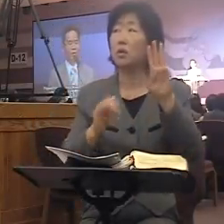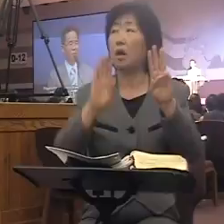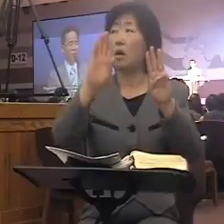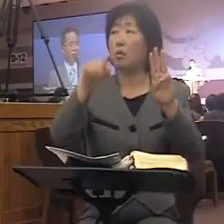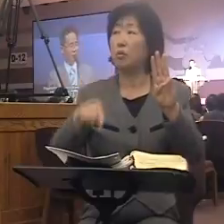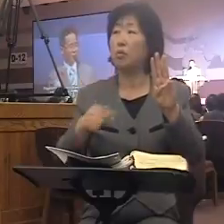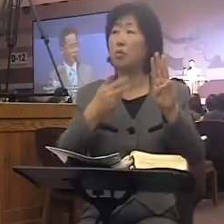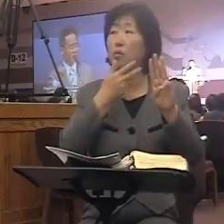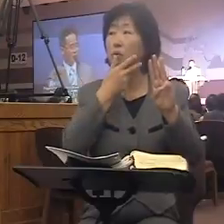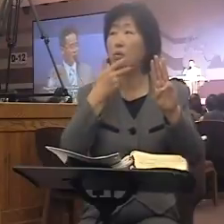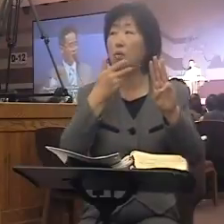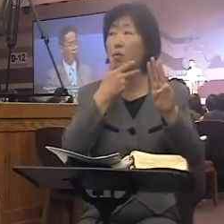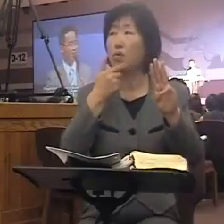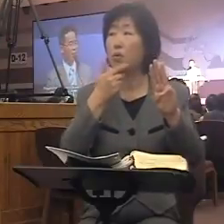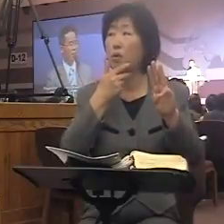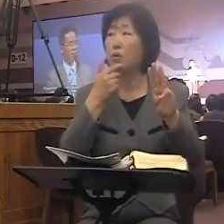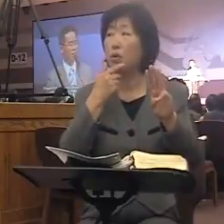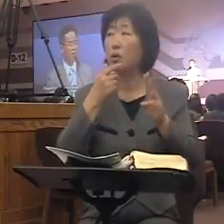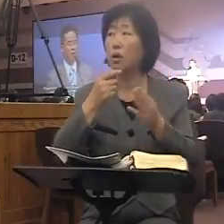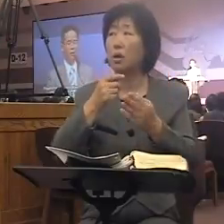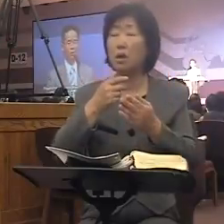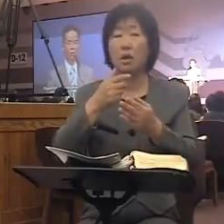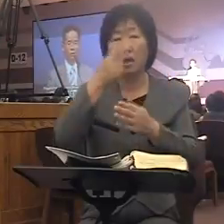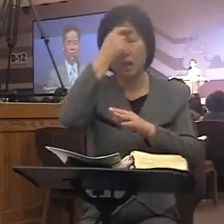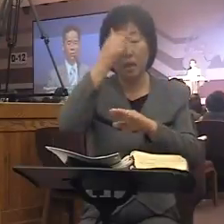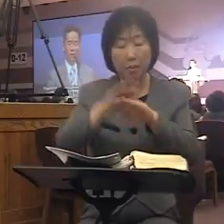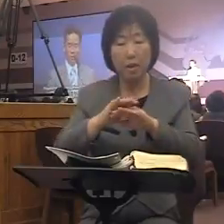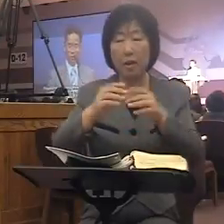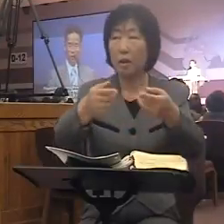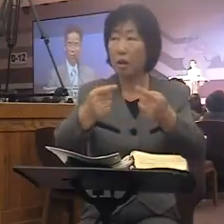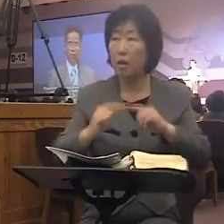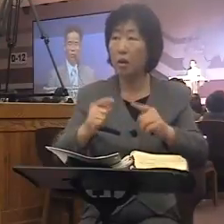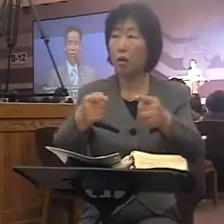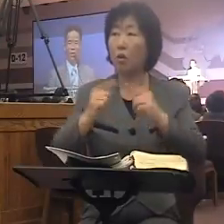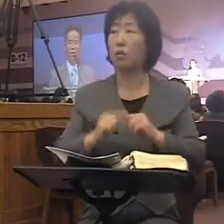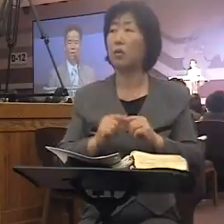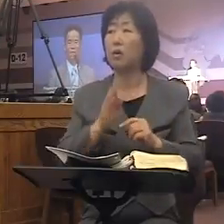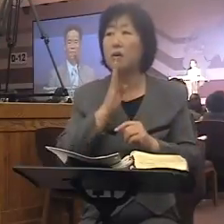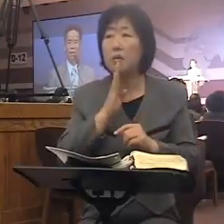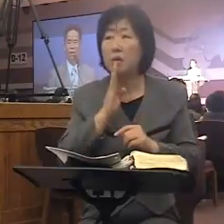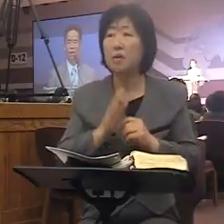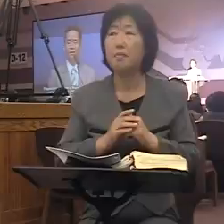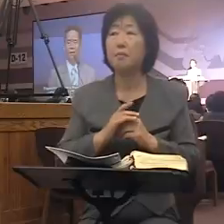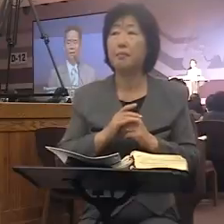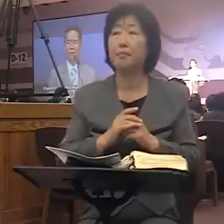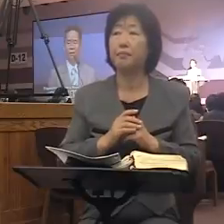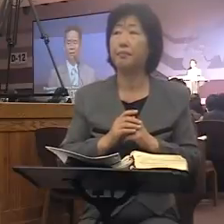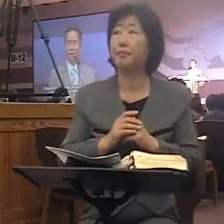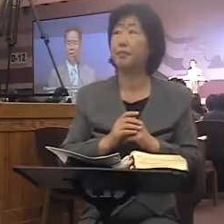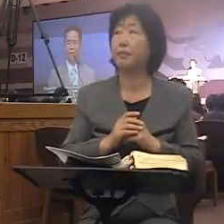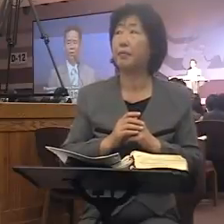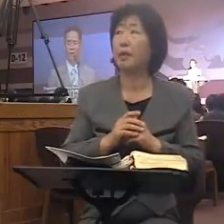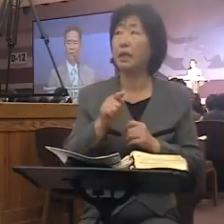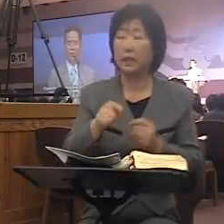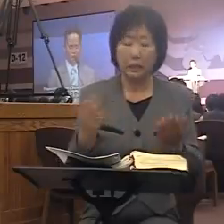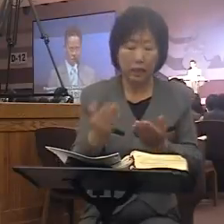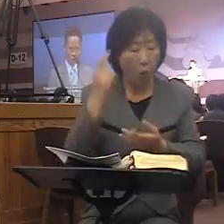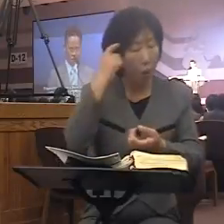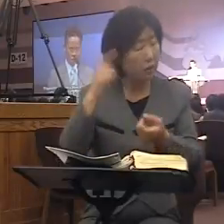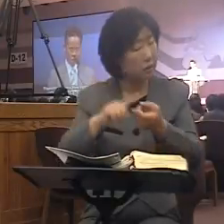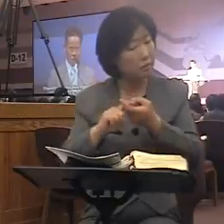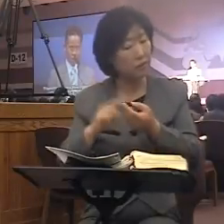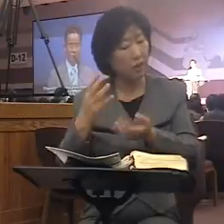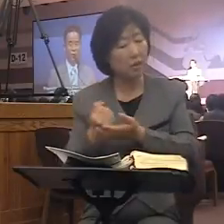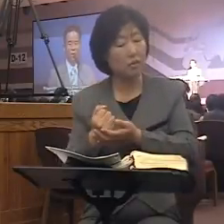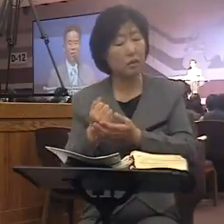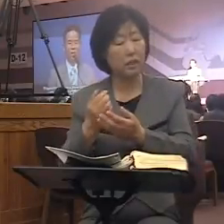홀리웨이브 영어 예배에 참석하겠노라고 다 사인업 하셨는데 그분들 필히 참석해 주시고 뿐만 아니라 이 일에 관심 가지시고